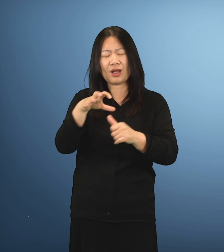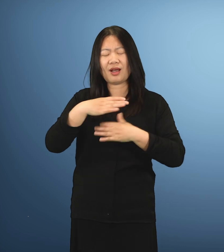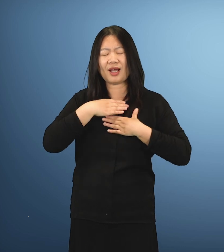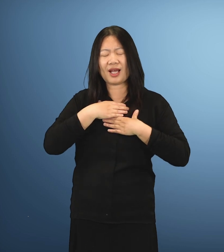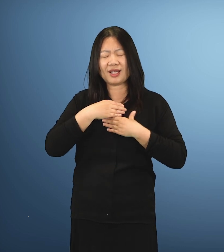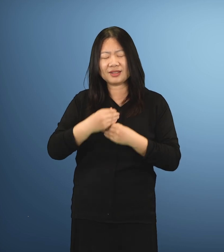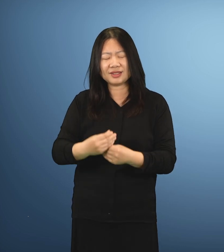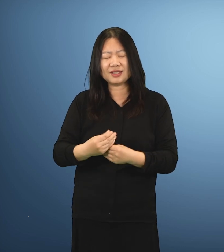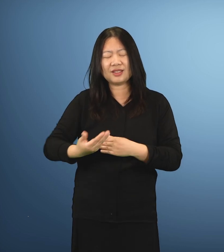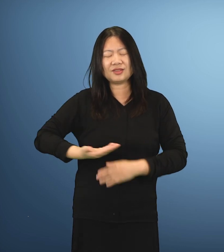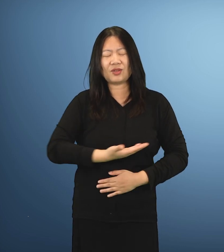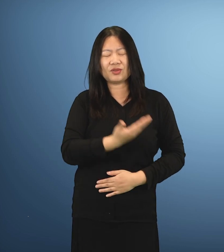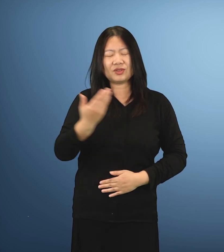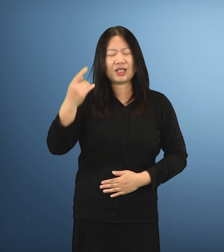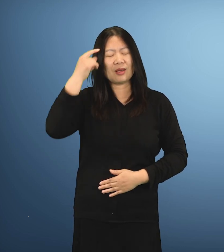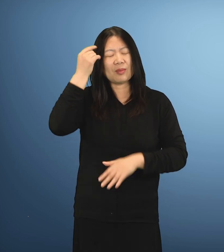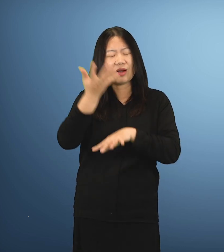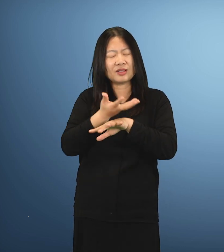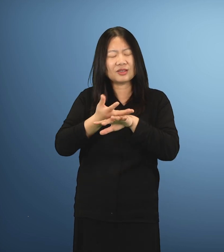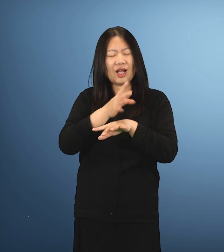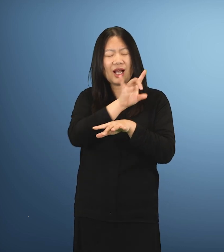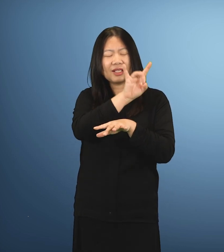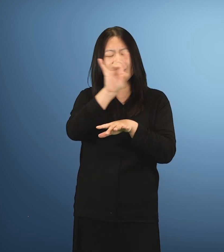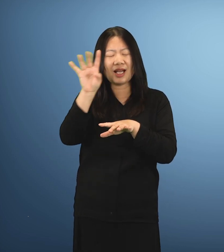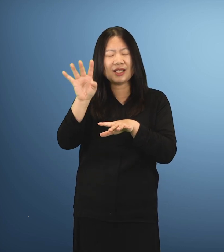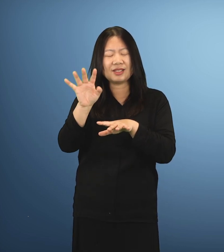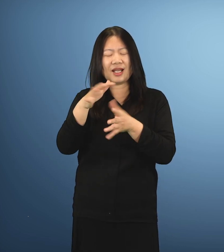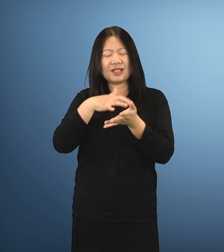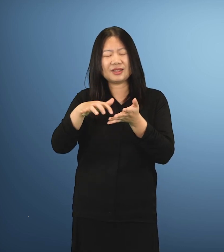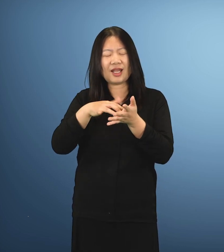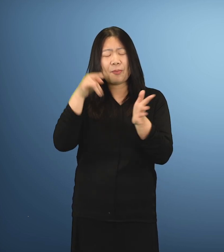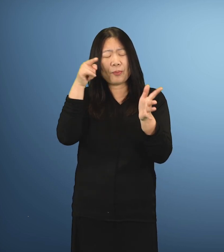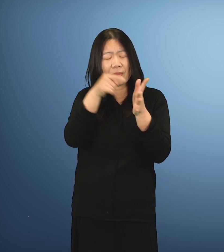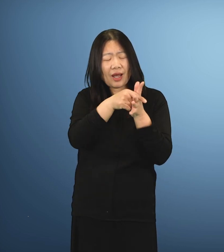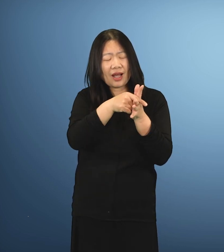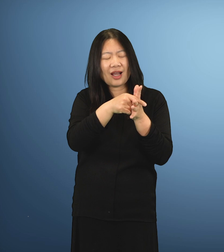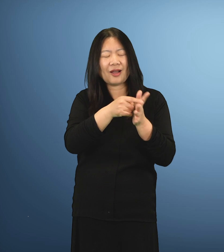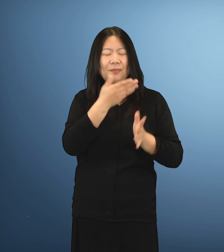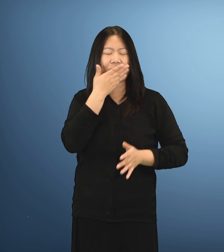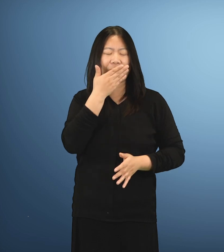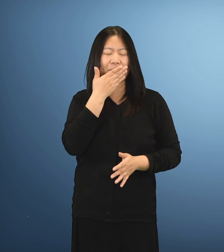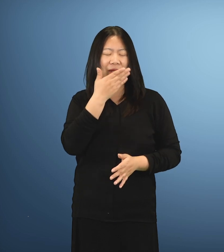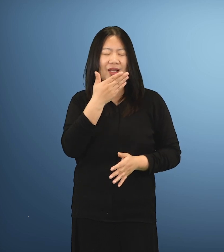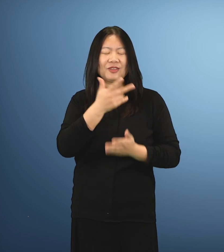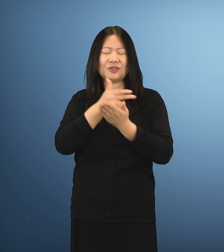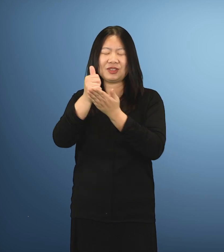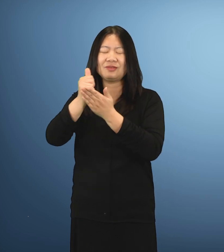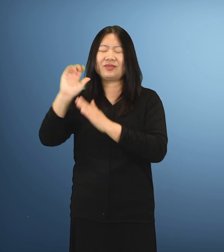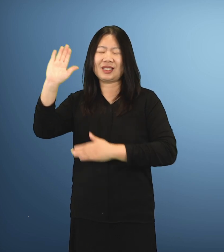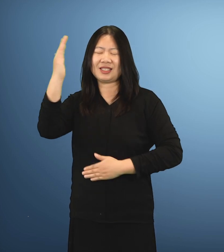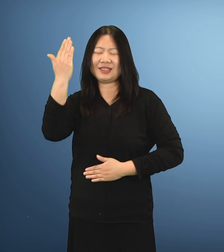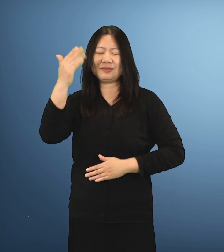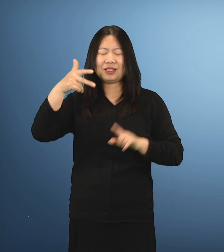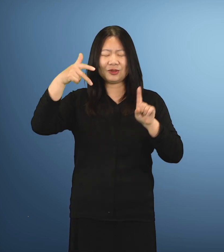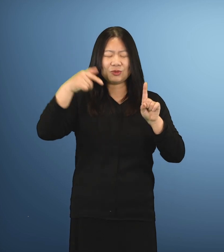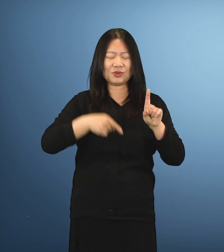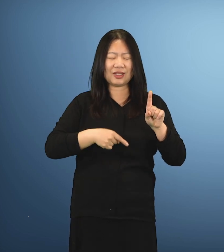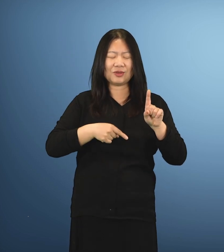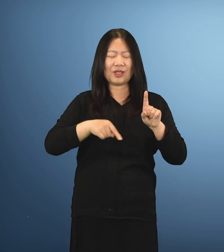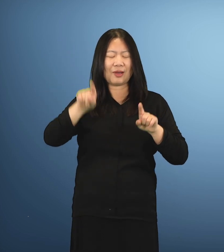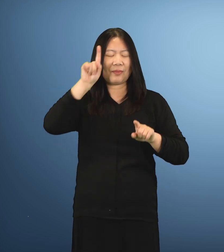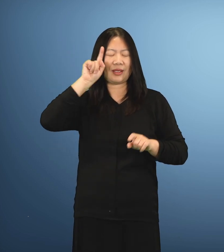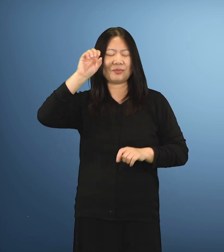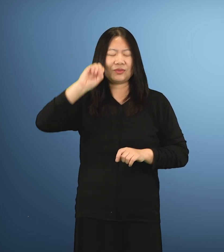안위하시며 저들의 머리털까지도 세심 받으신 주님이심을 이 한 주간 동안 철저히